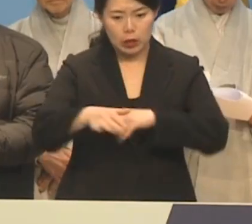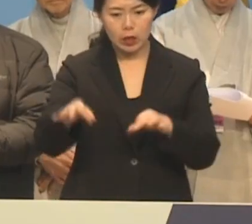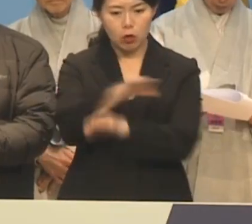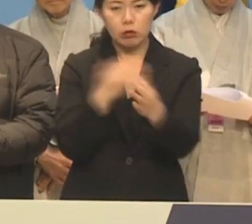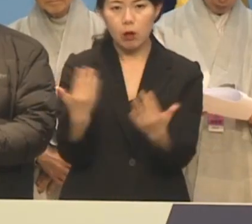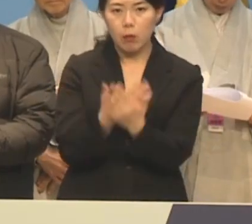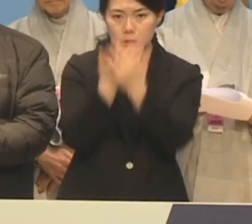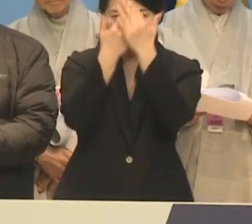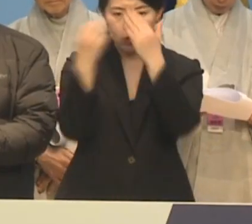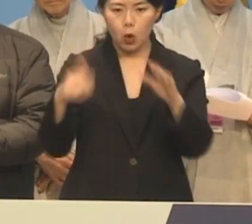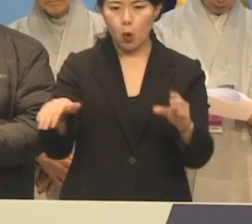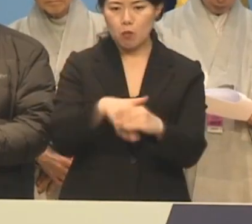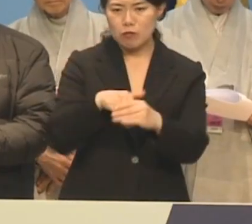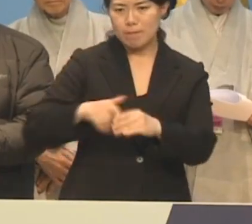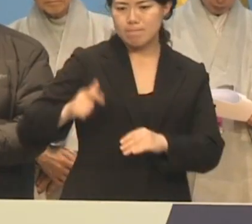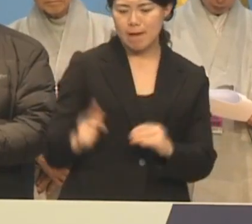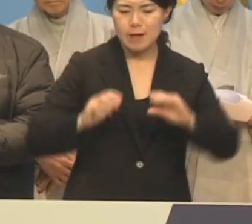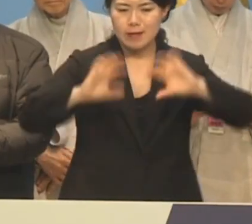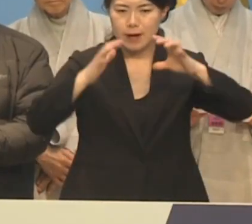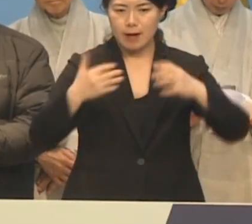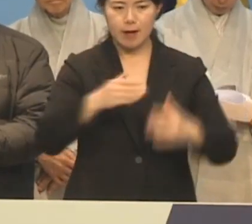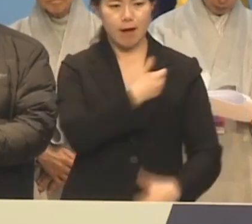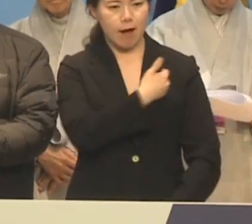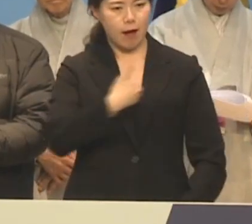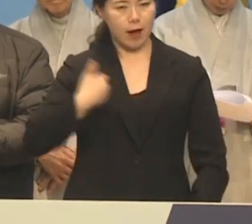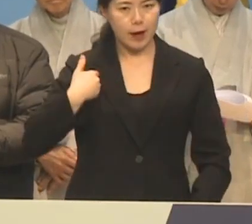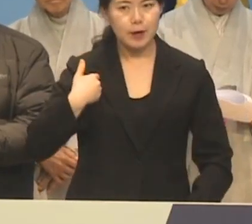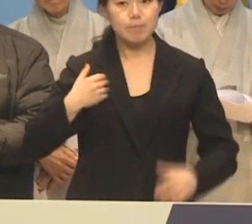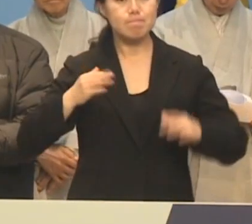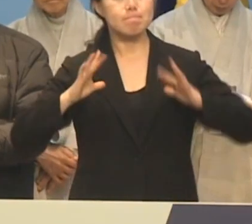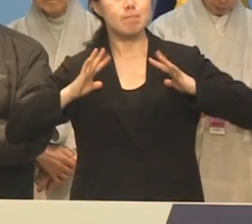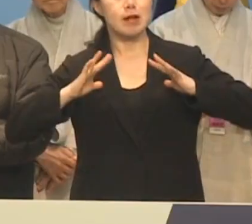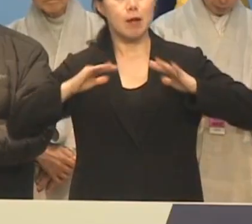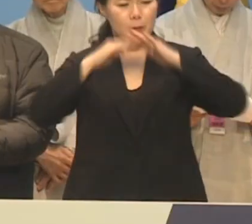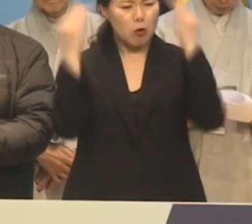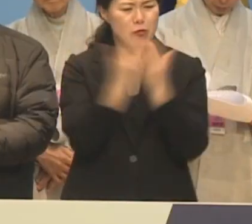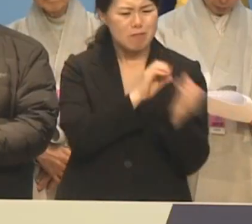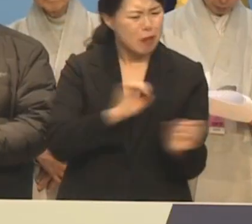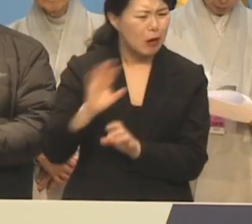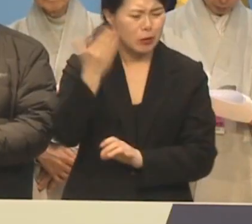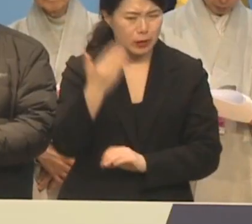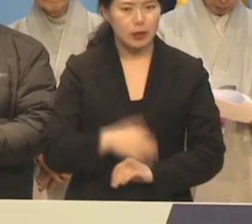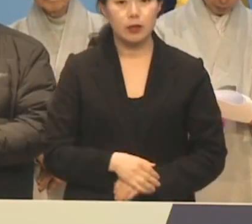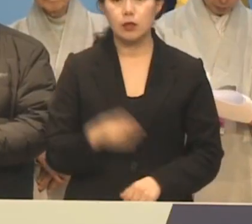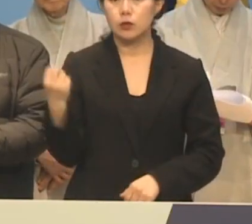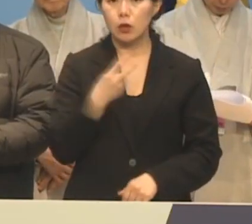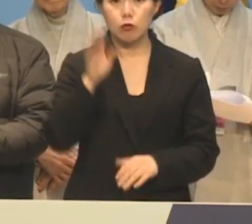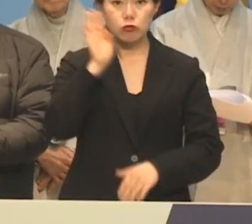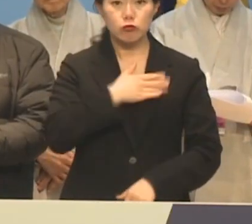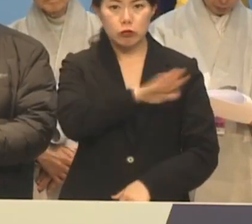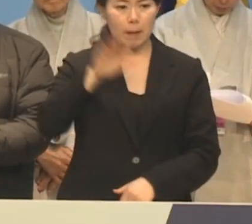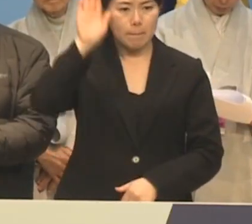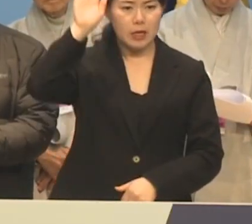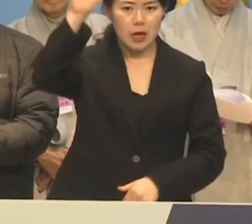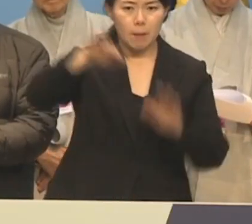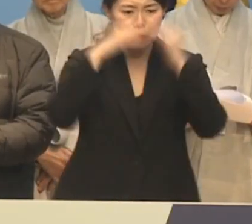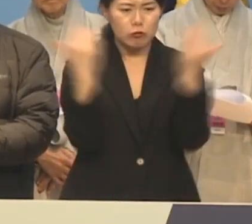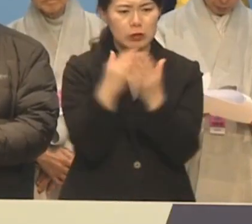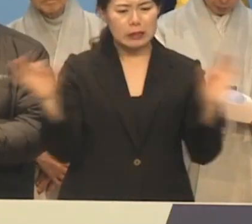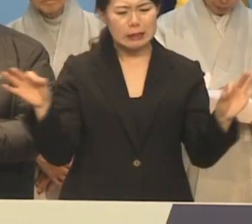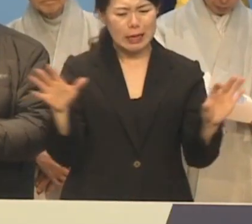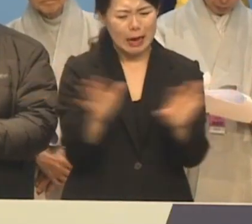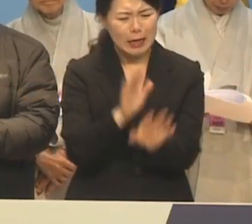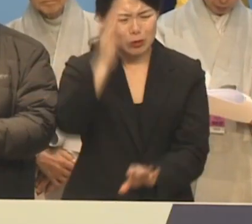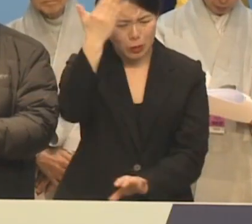경제발전, 문화 강국으로서의 자부심 등 모든 것을 잃을 수 있고 우리의 미래조차 잿더미로 변할 수 있다는